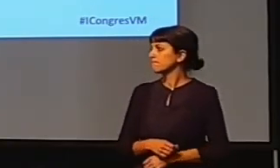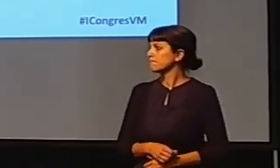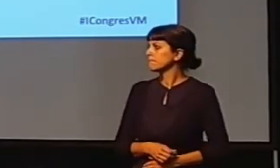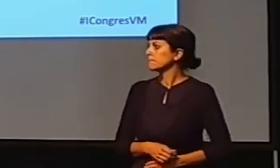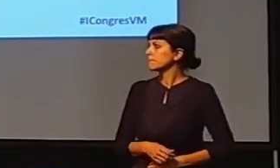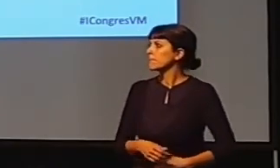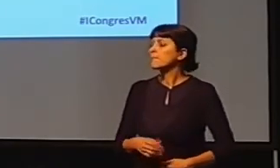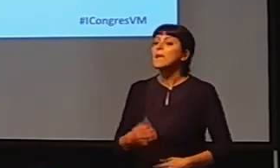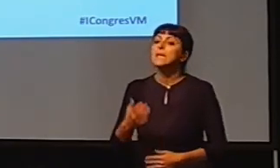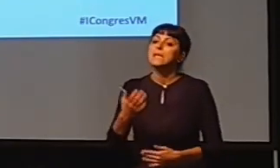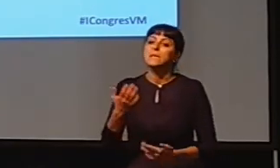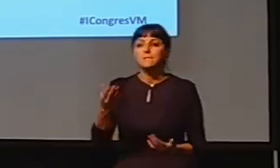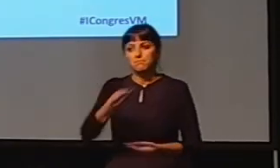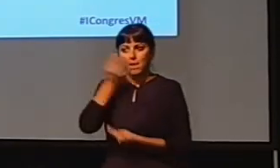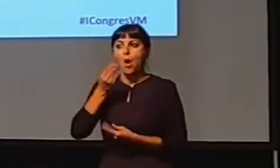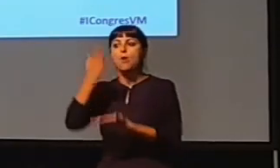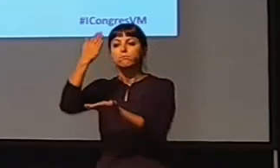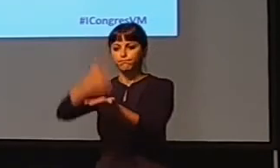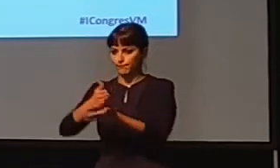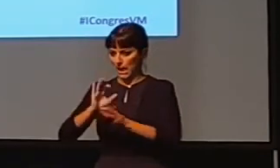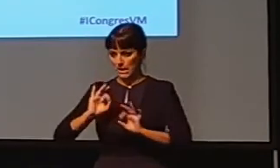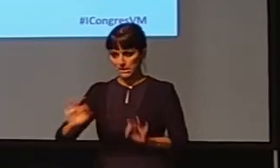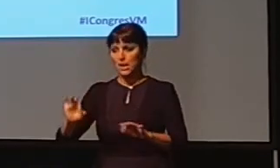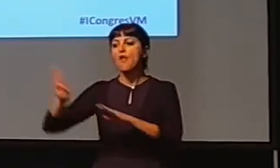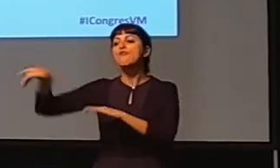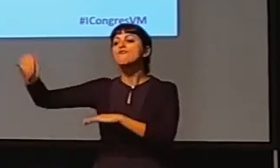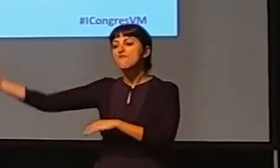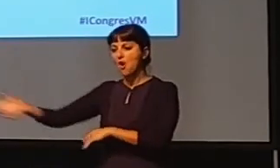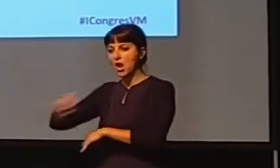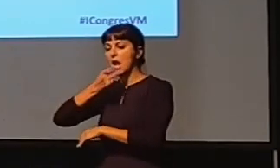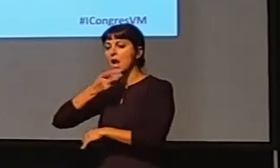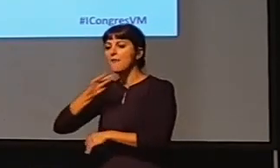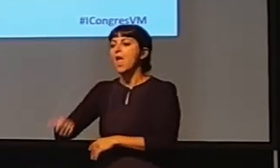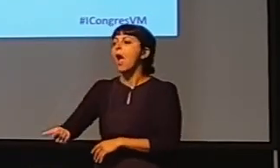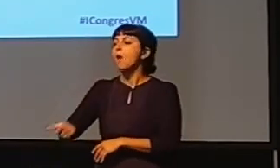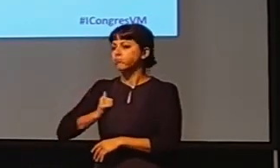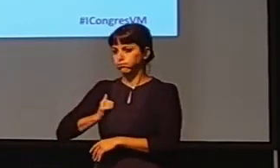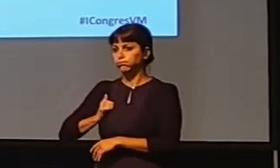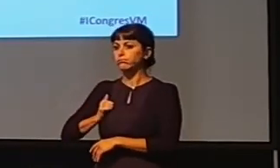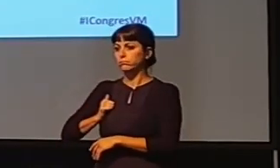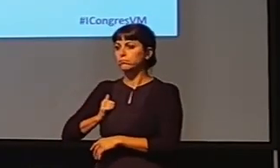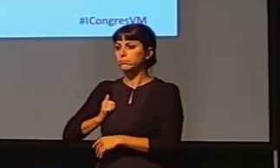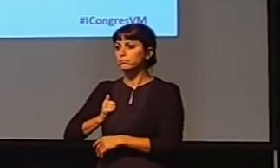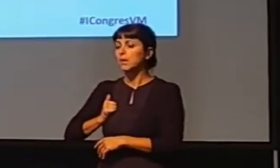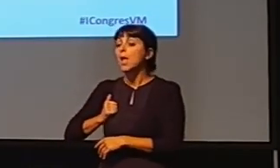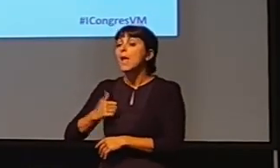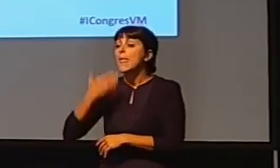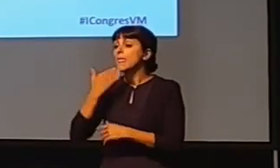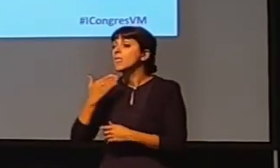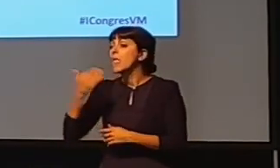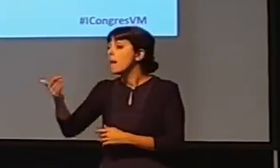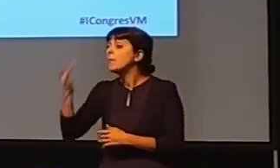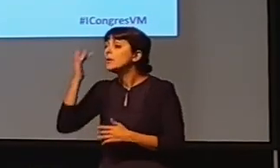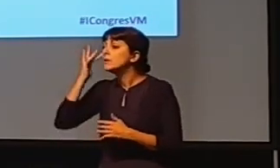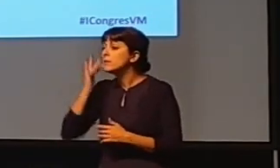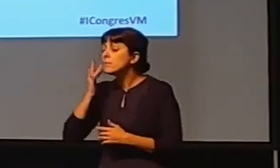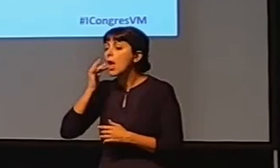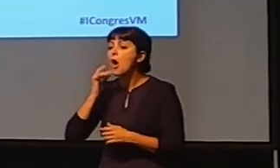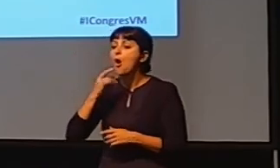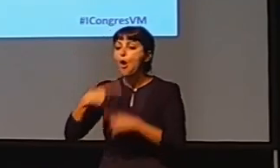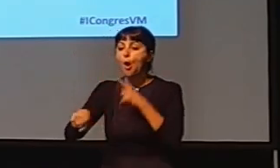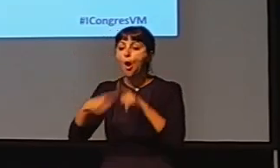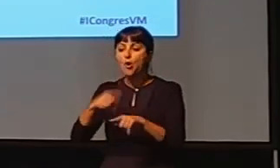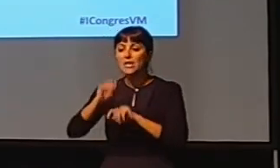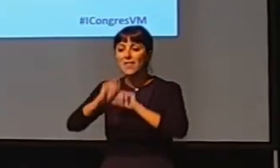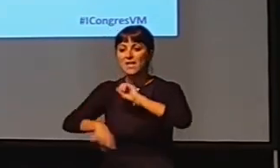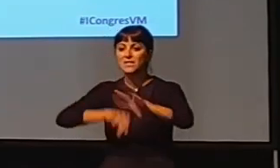Si us sembla bé, ho deixem aquí. Vale. Fora el cafè podeu aprofitar i seguir parlant. Us demanem una cosa, no deixeu les